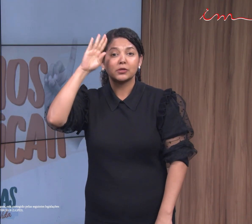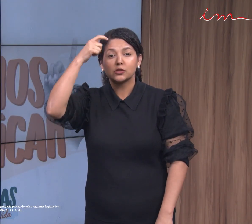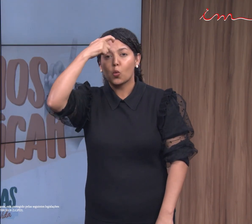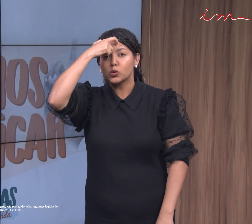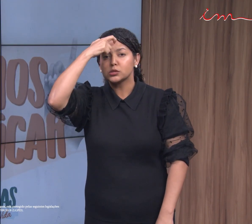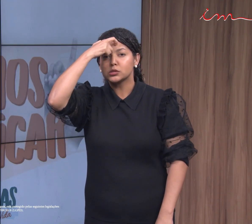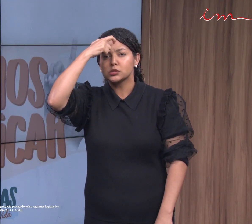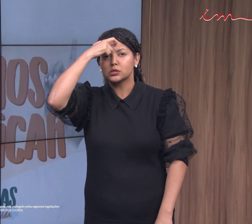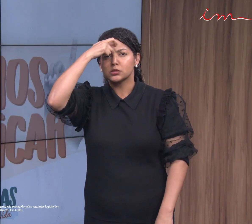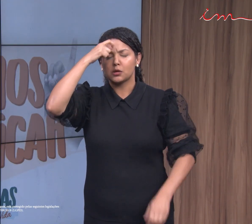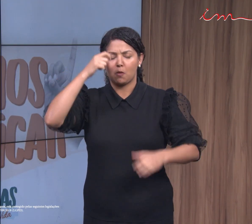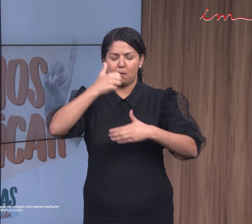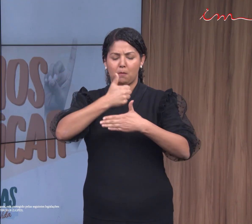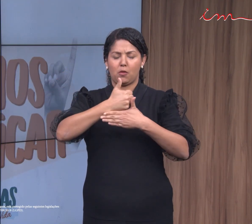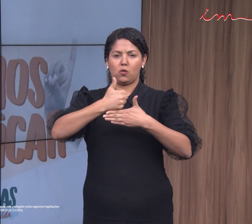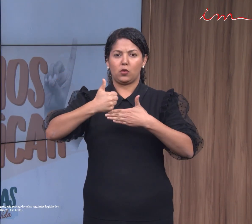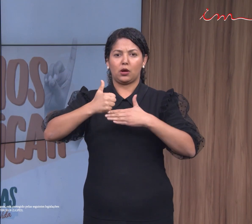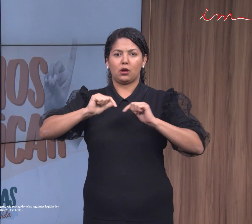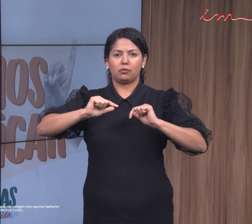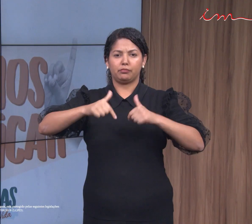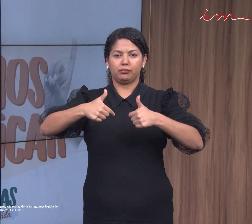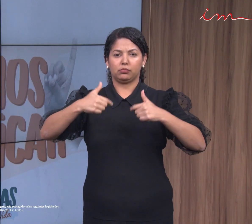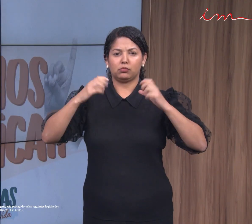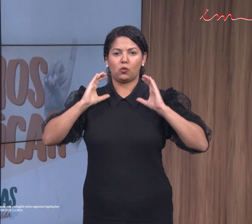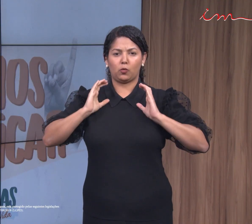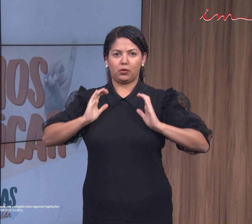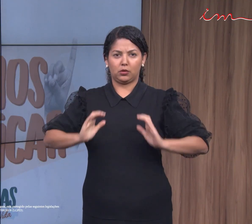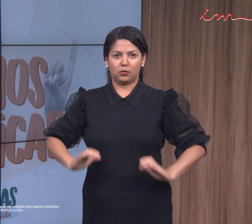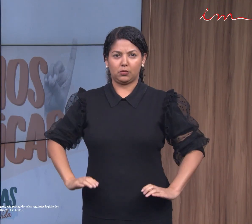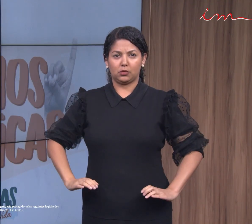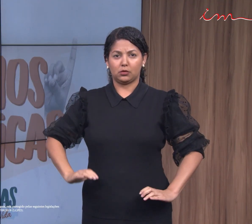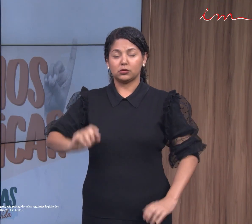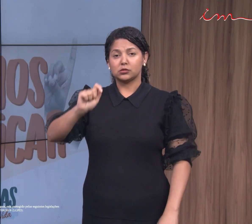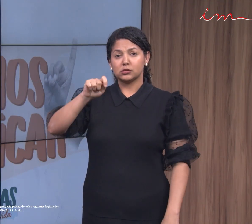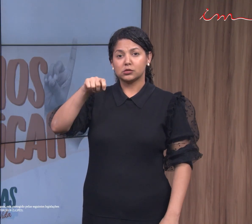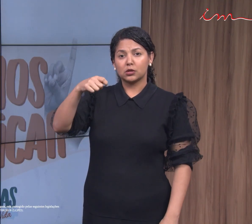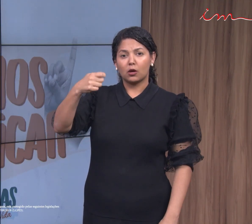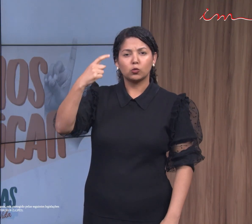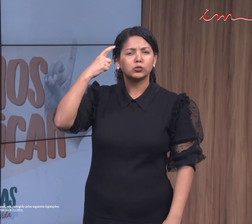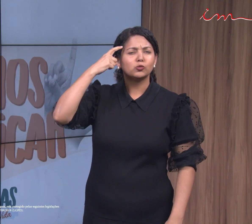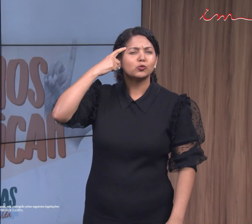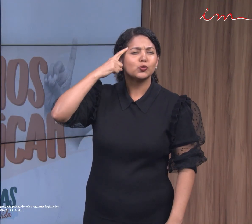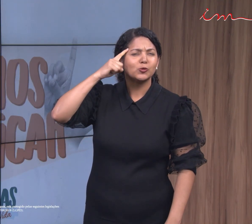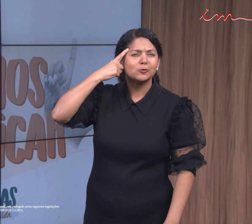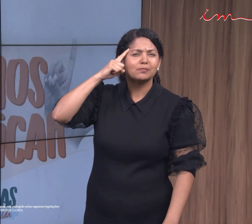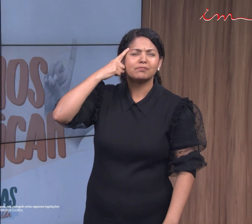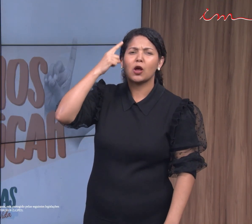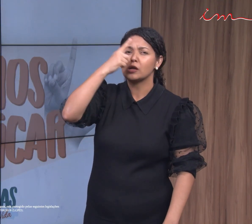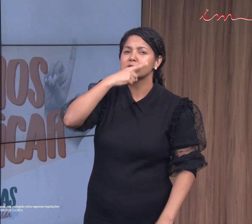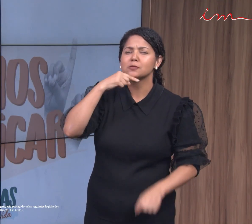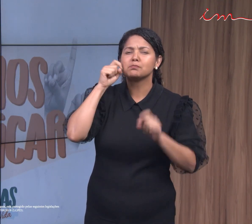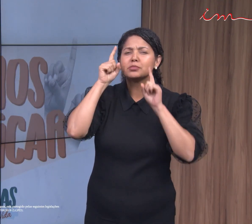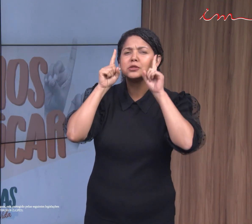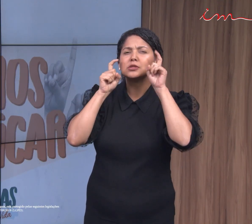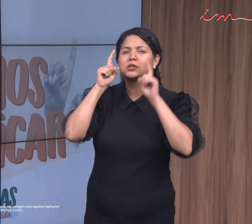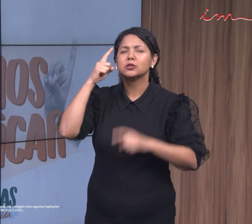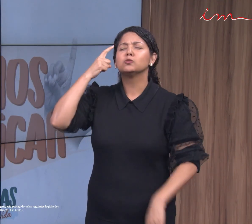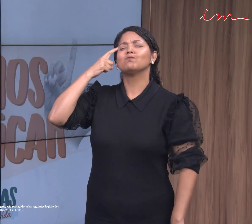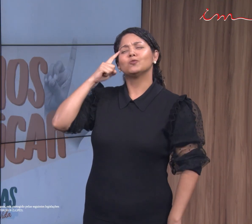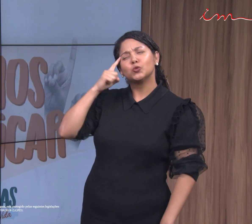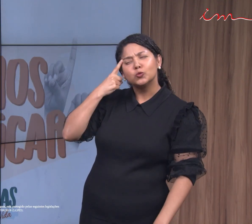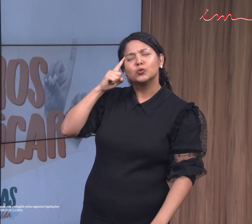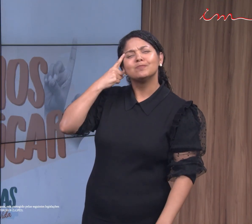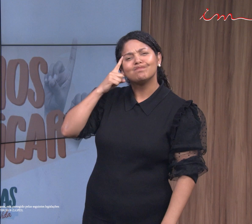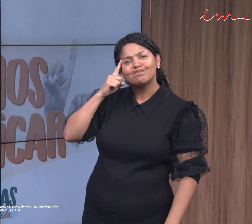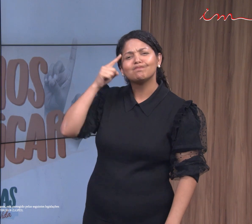para juízo da consciência, exemplo, consciência moral, comportamento, ético, juízo. Olha a